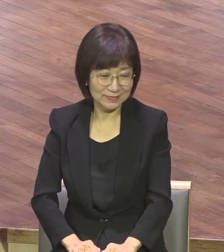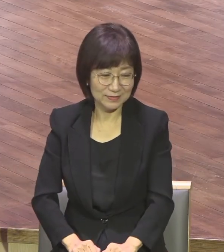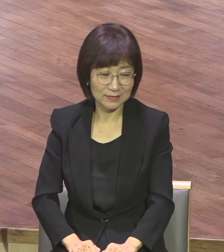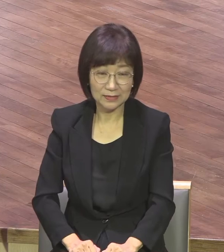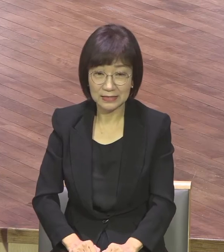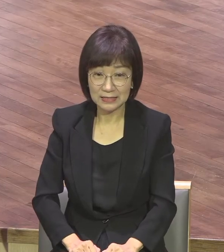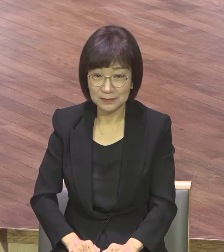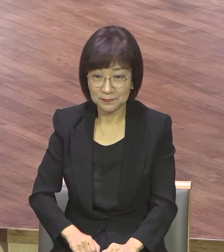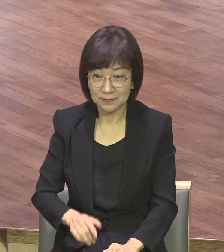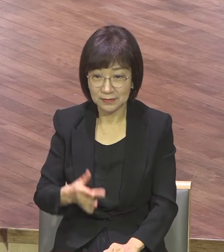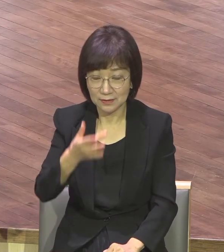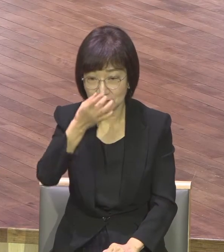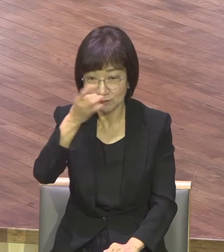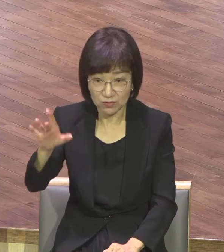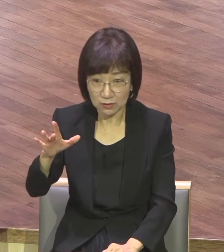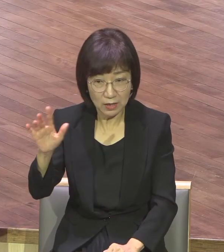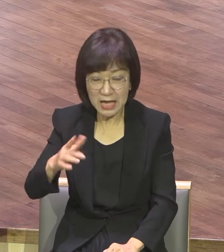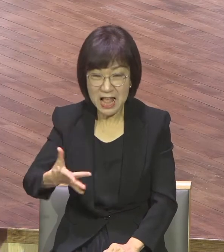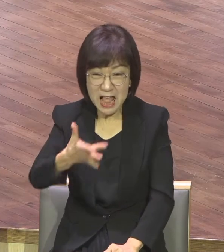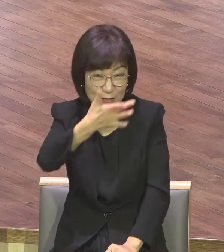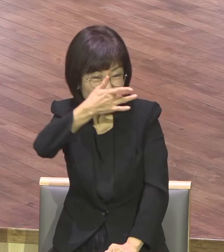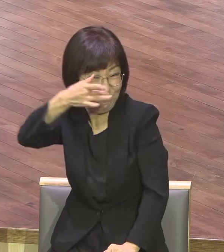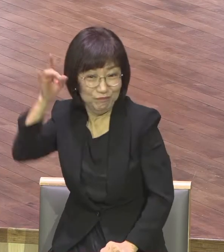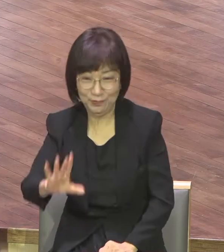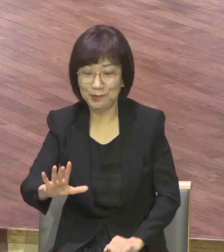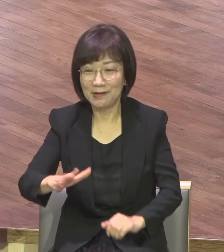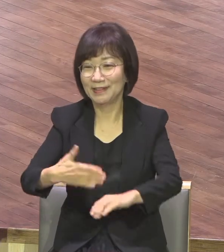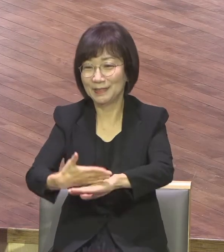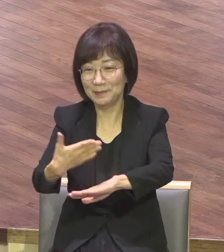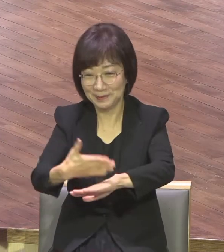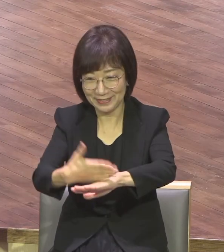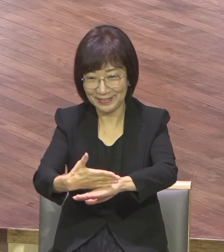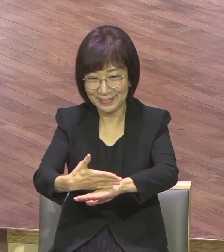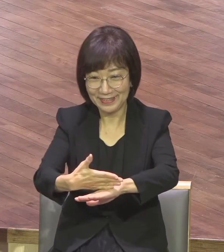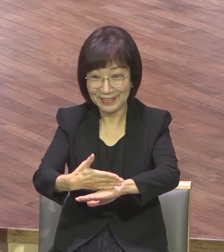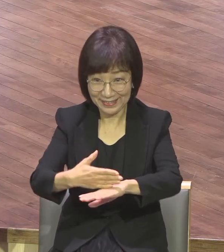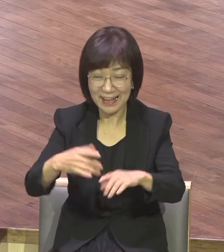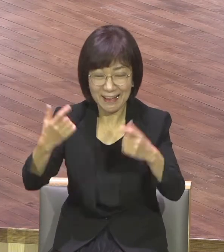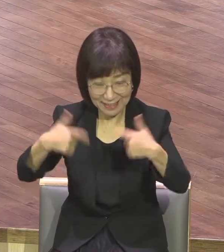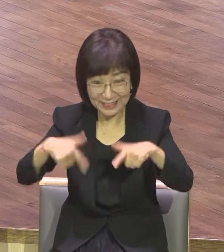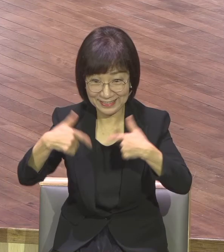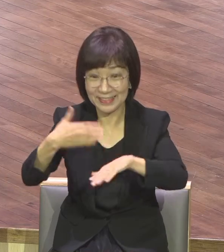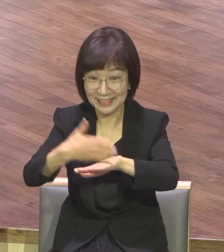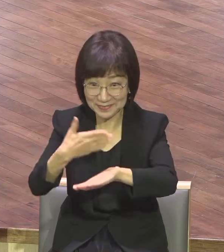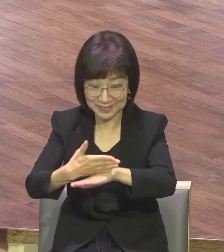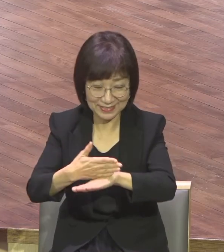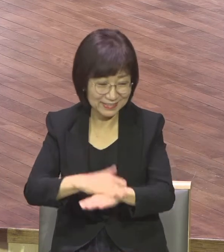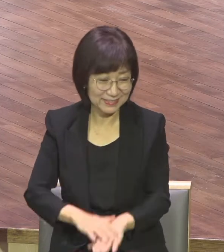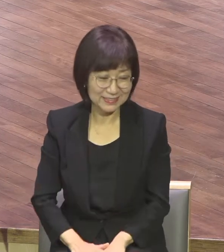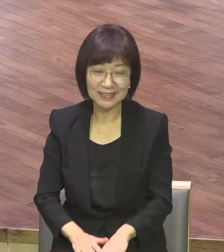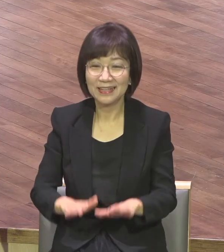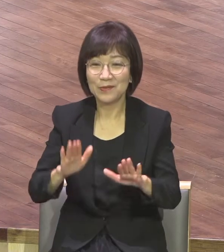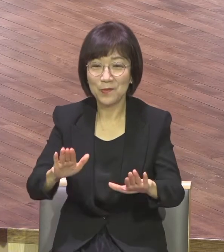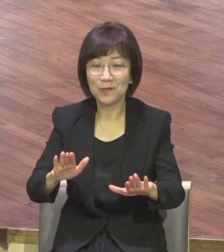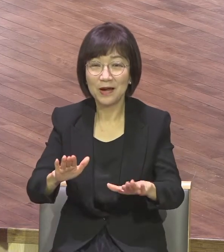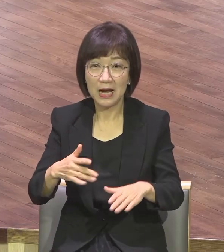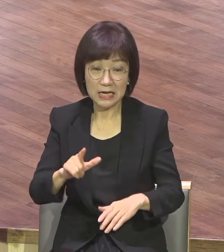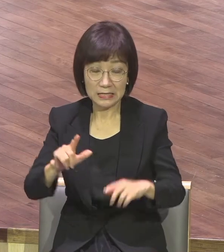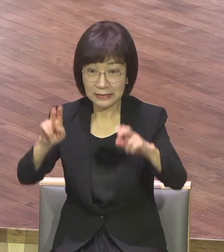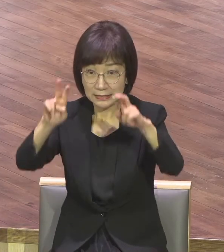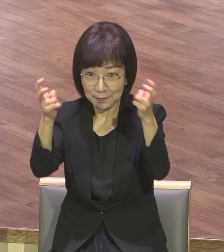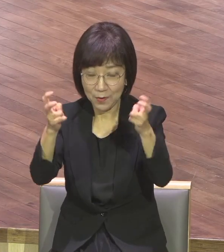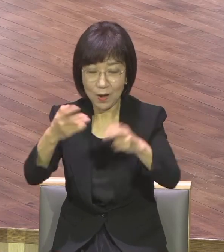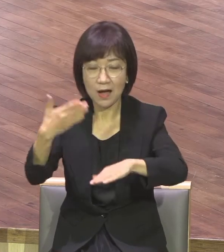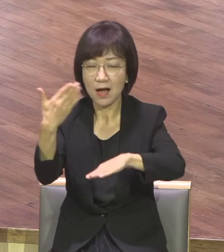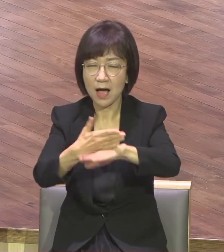그냥 무조건이 아니라 무조건입니다. 무조건. 아멘. 예드린 말씀 가지고 감사의